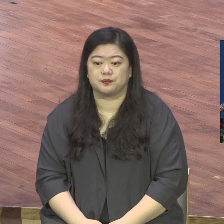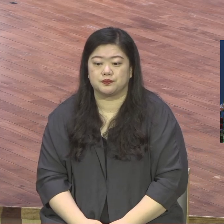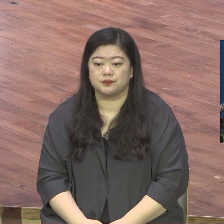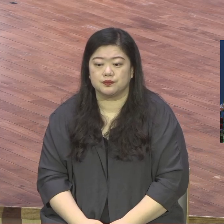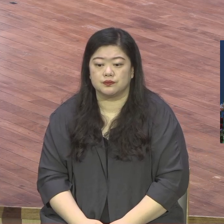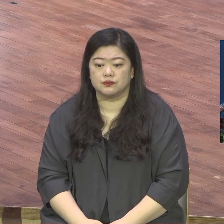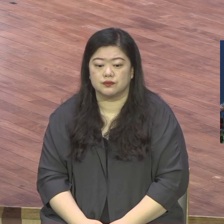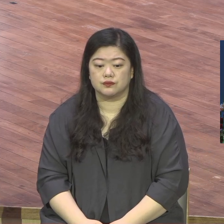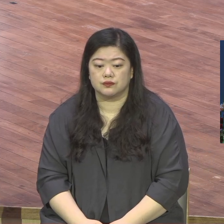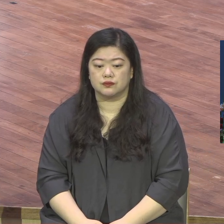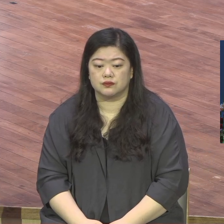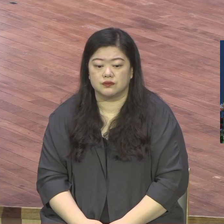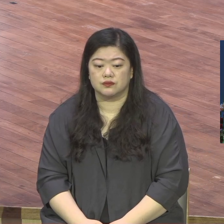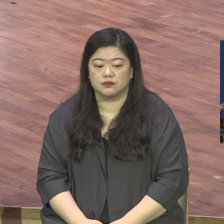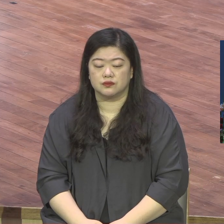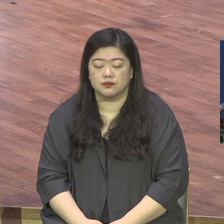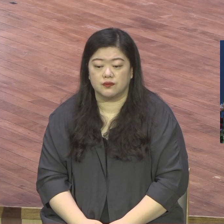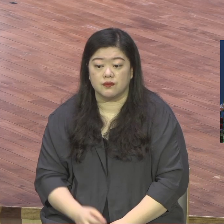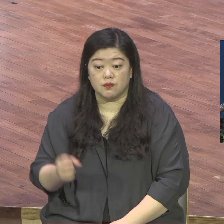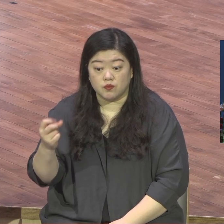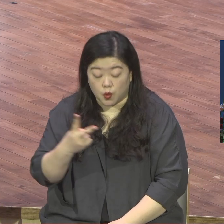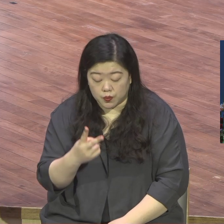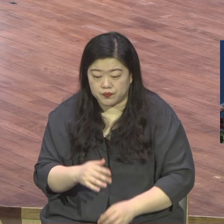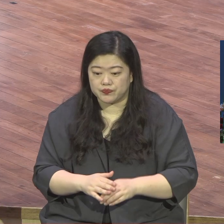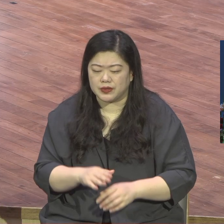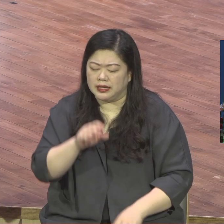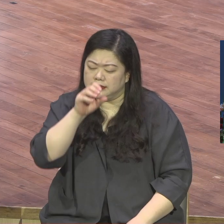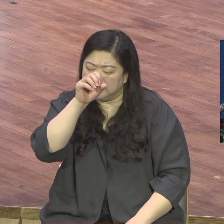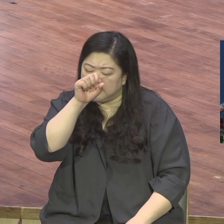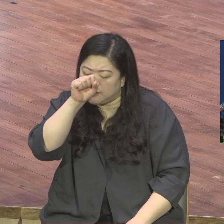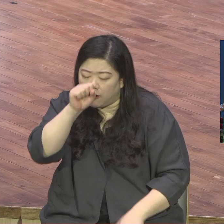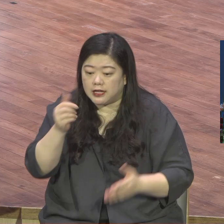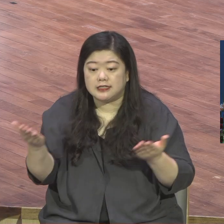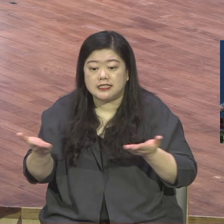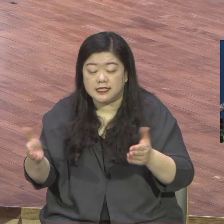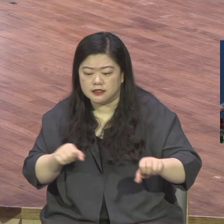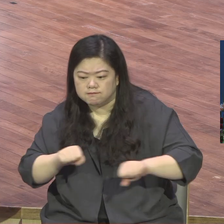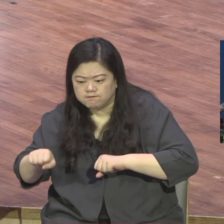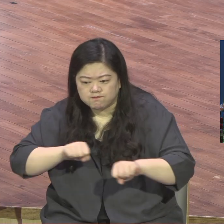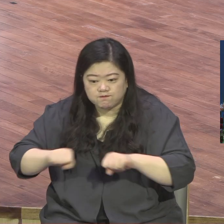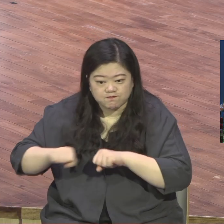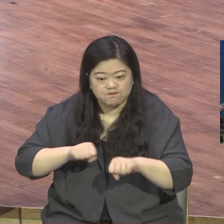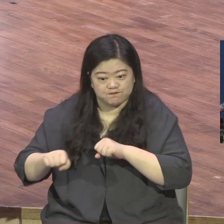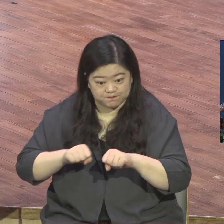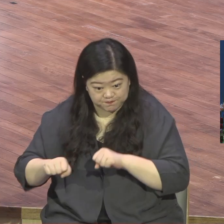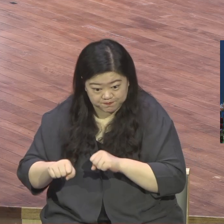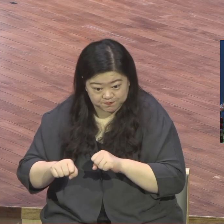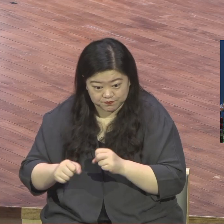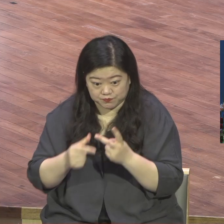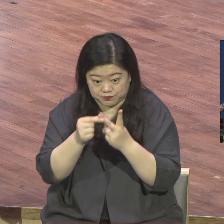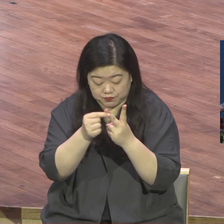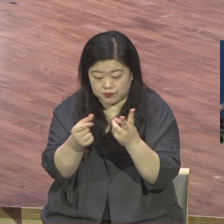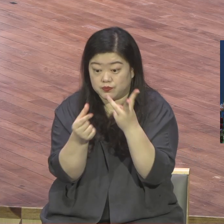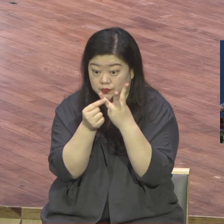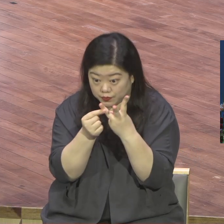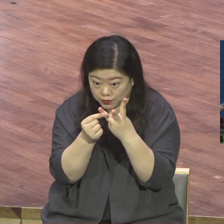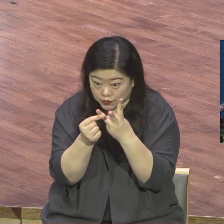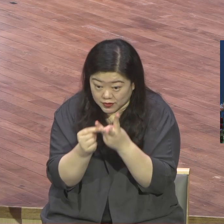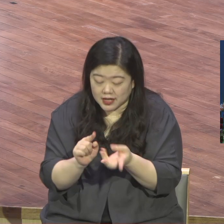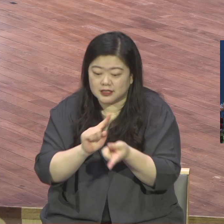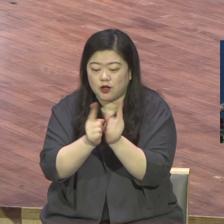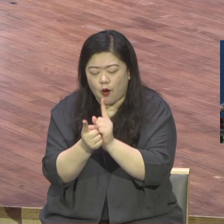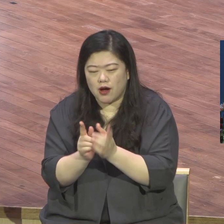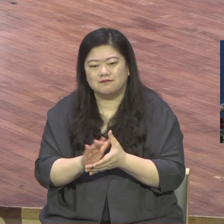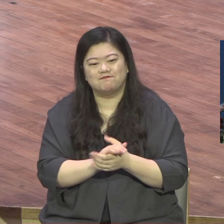삶을 겸손해라. 17절에는 선한 일을 도모해라. 18절에는 화목하는 삶의